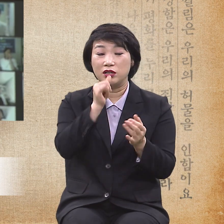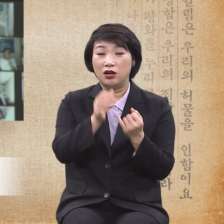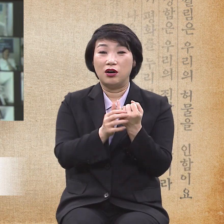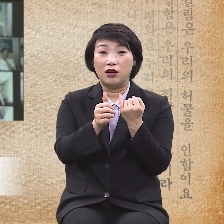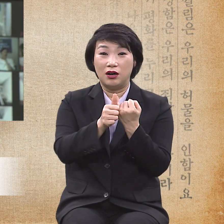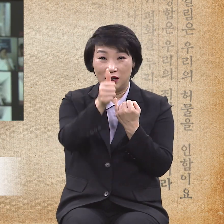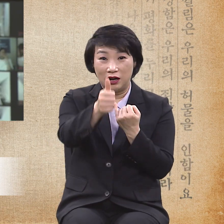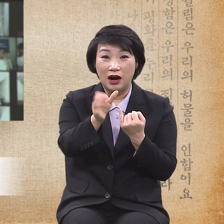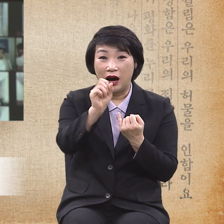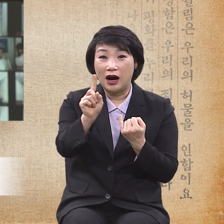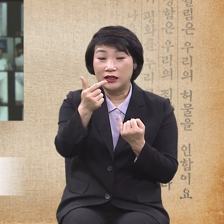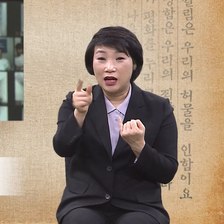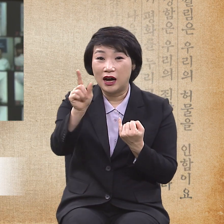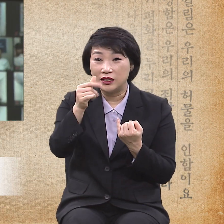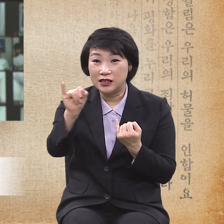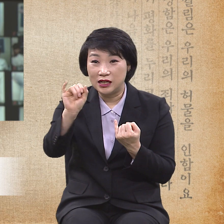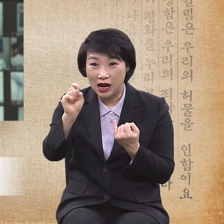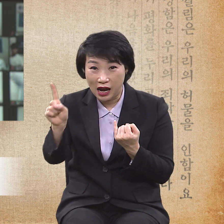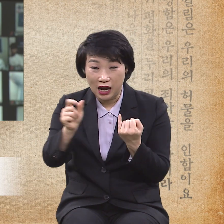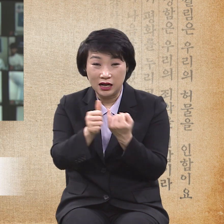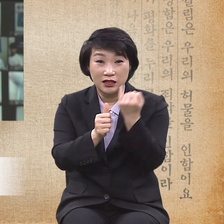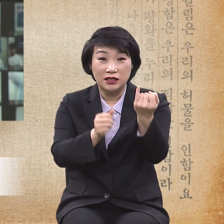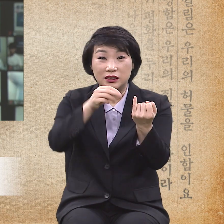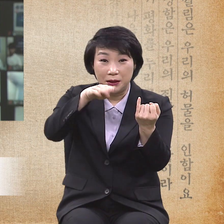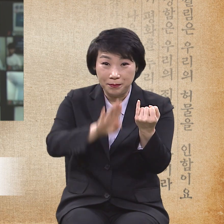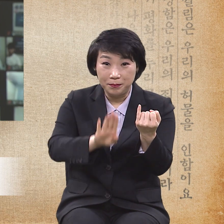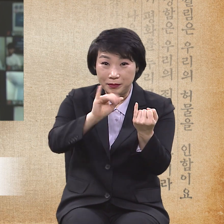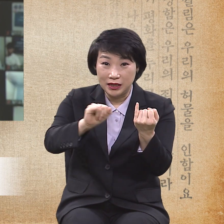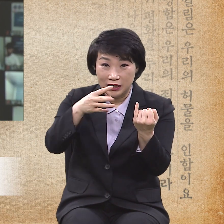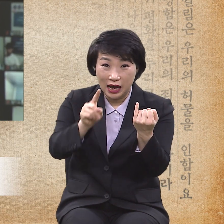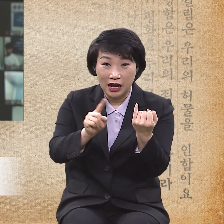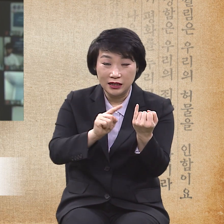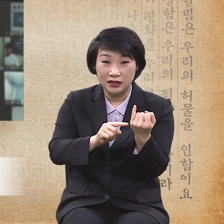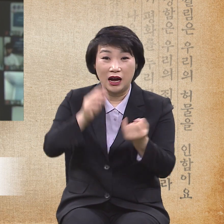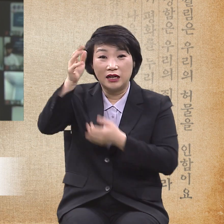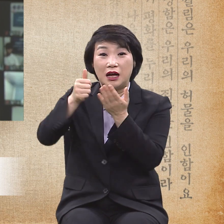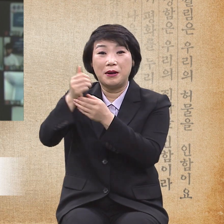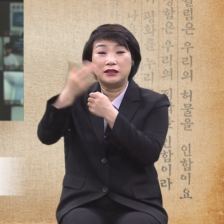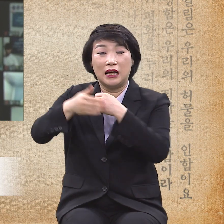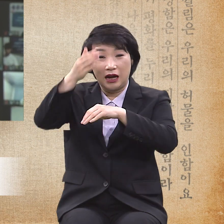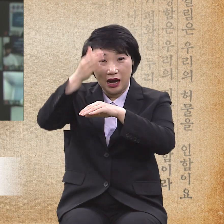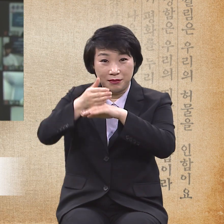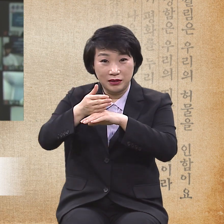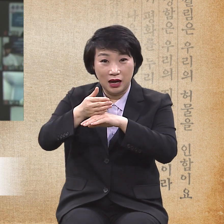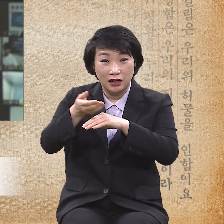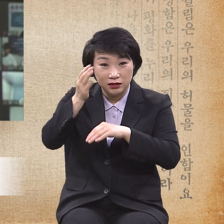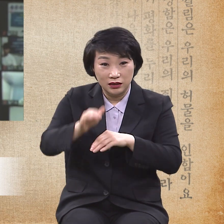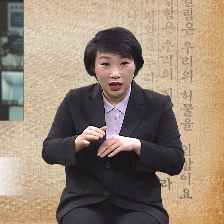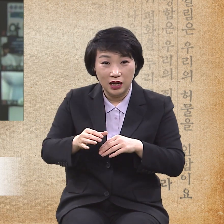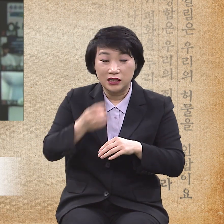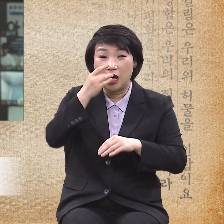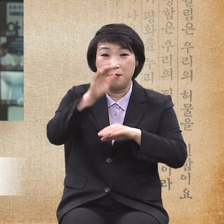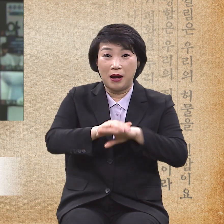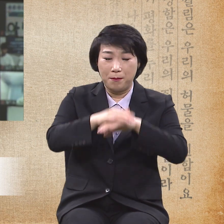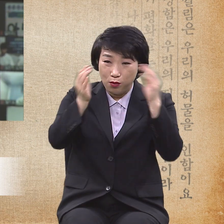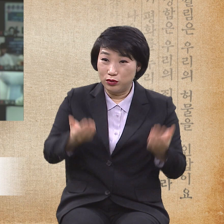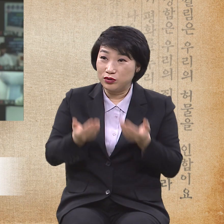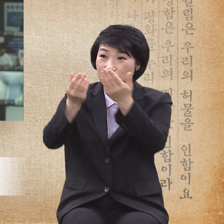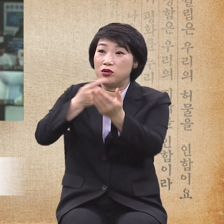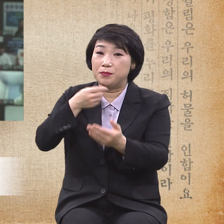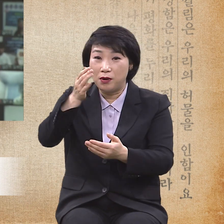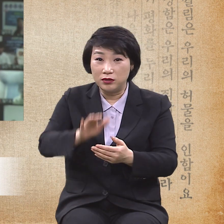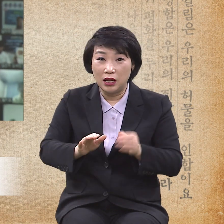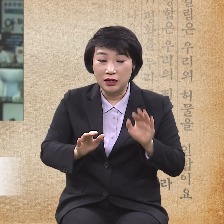은혜에 감사해서 전답을 다 바치려다가 계산하다 죽었어. 사랑은 계산하지 않는